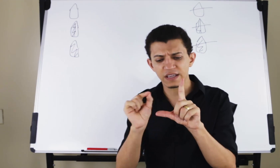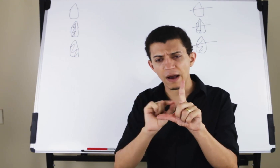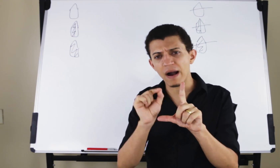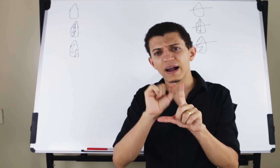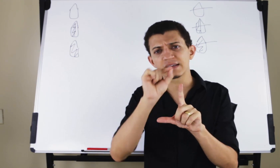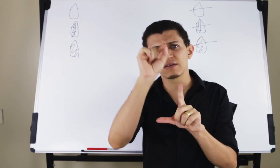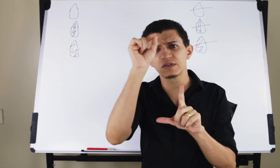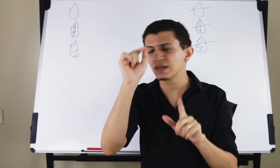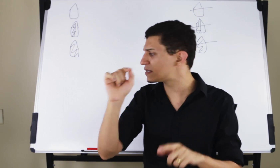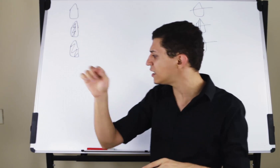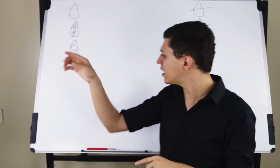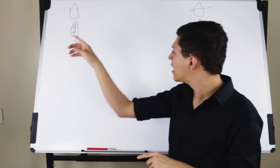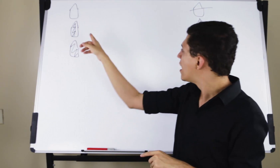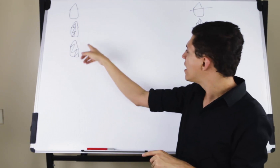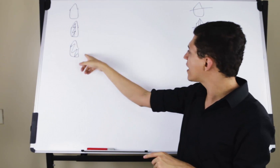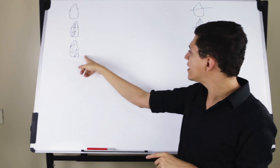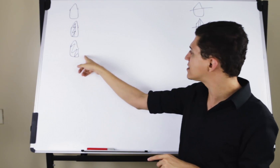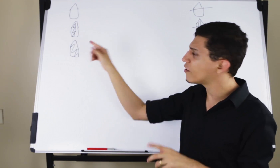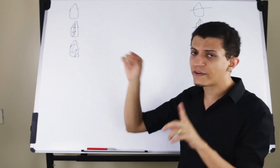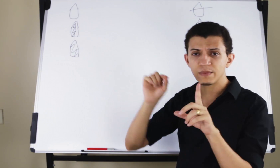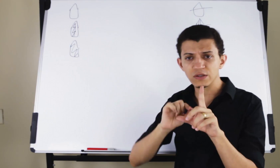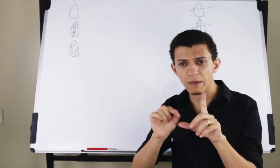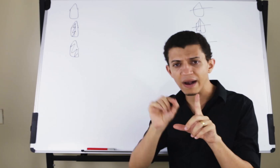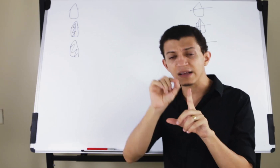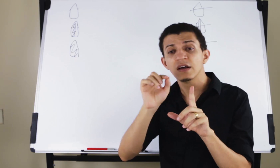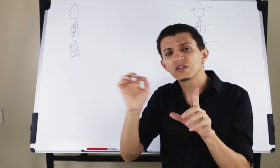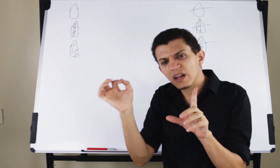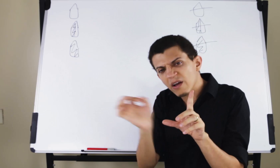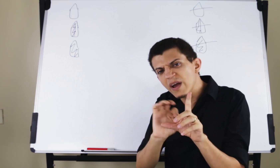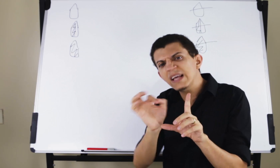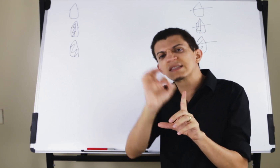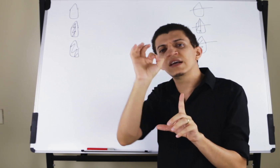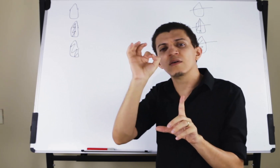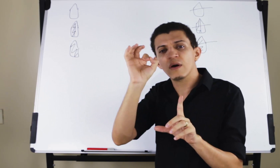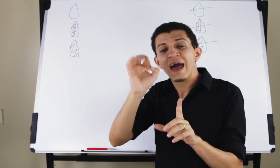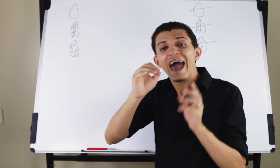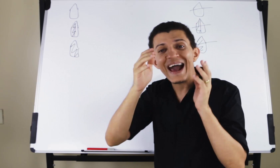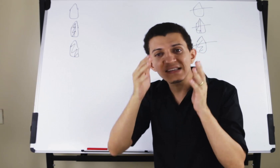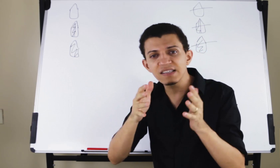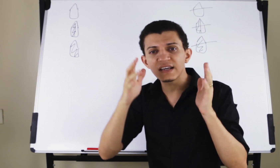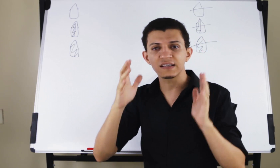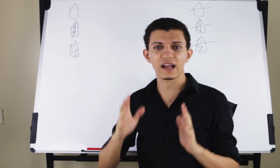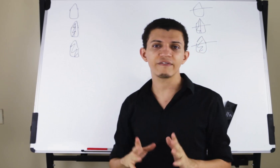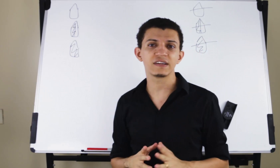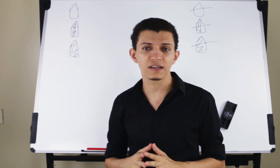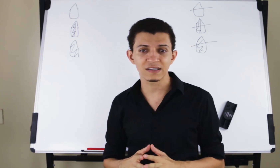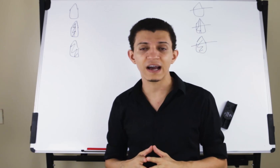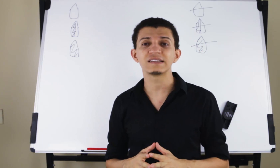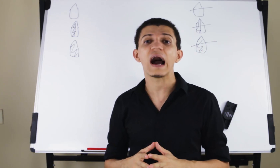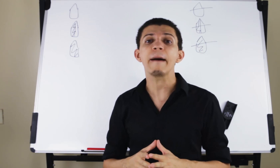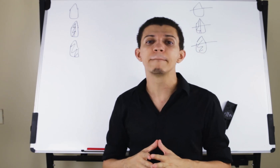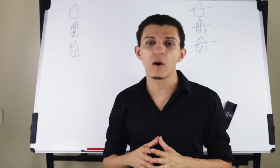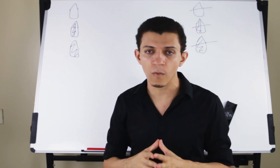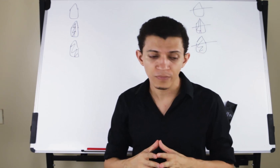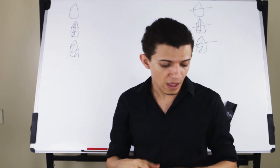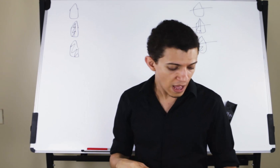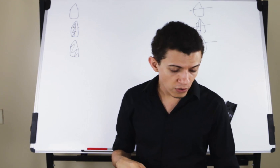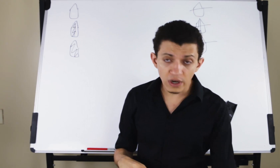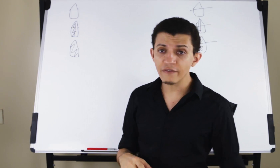aqui a marcaçãozinha assim, e aqui assim eu fiz mais uma marcação. Só dei um risquinho. É assim que escreve escrita de sinais à mão. No livro